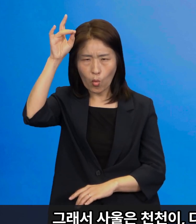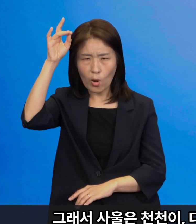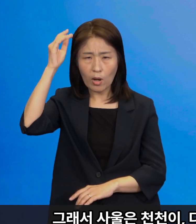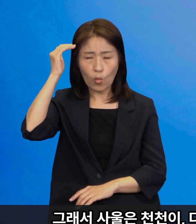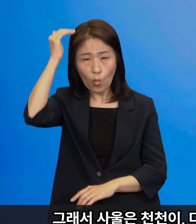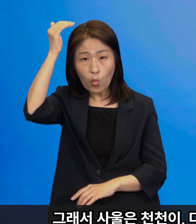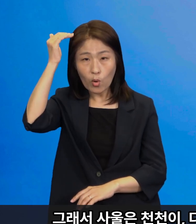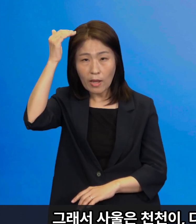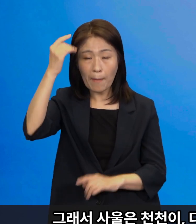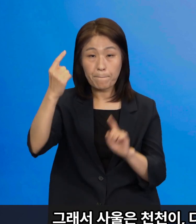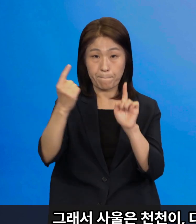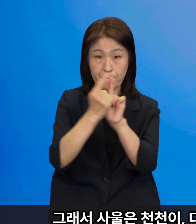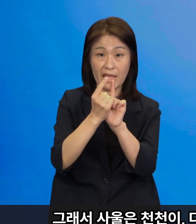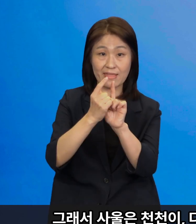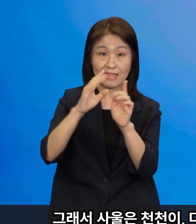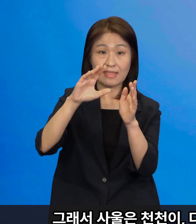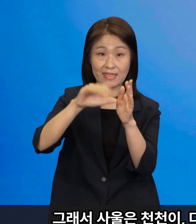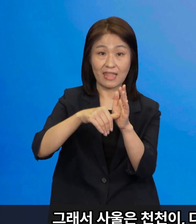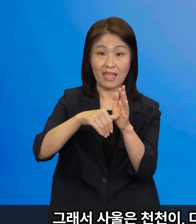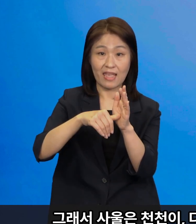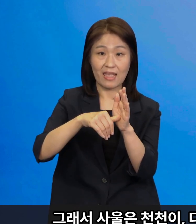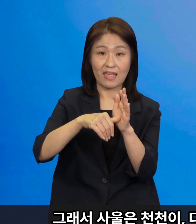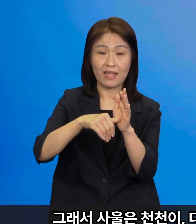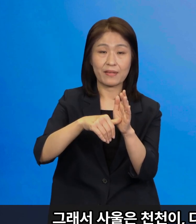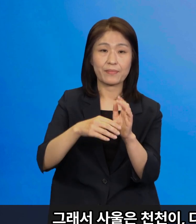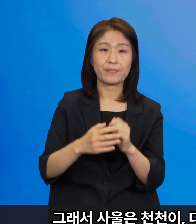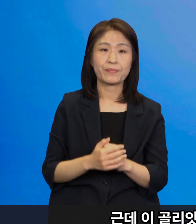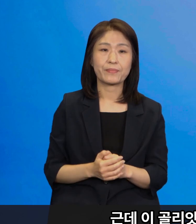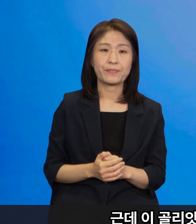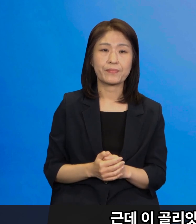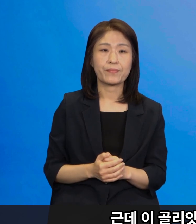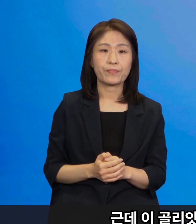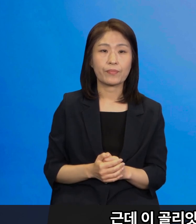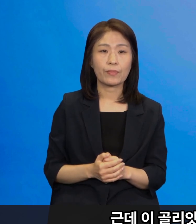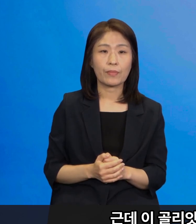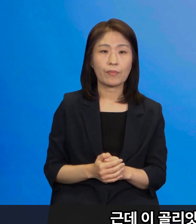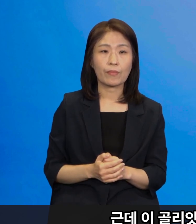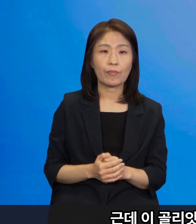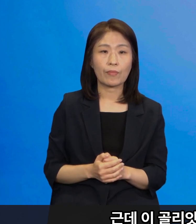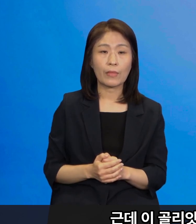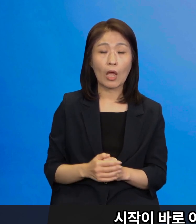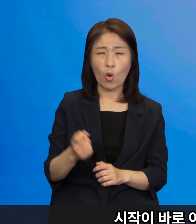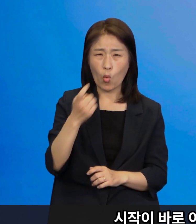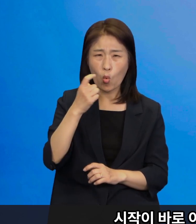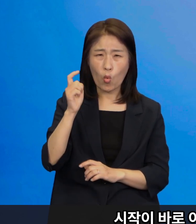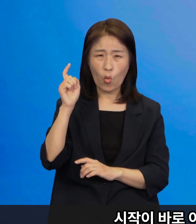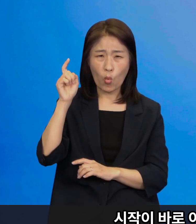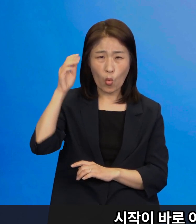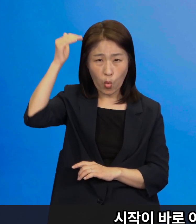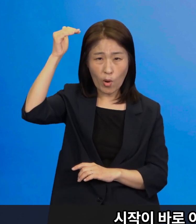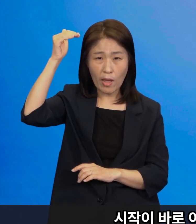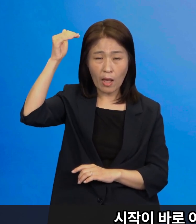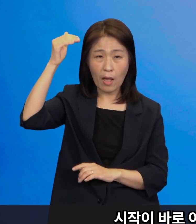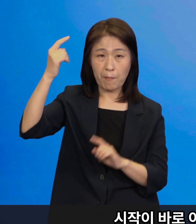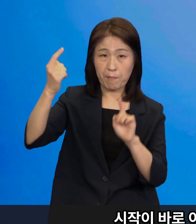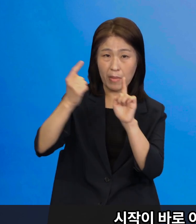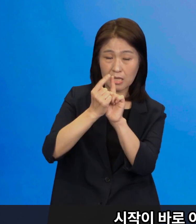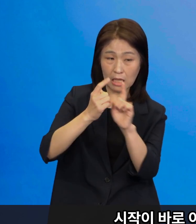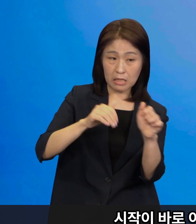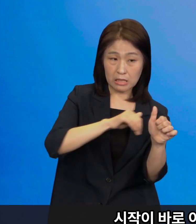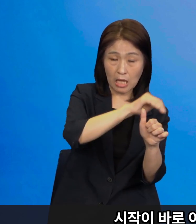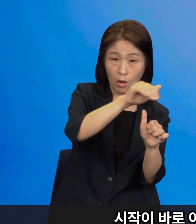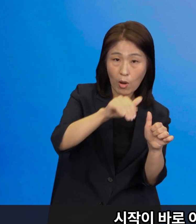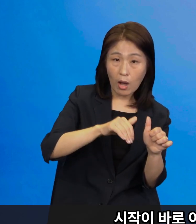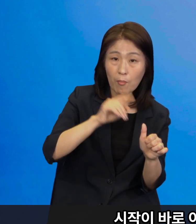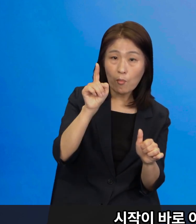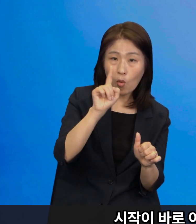그래서 사울은 천천히, 다윗은 만만이라던 노래가 생겼잖아요. 근데 이 골리앗을 어떻게 만나게 되었냐면 시작이 바로